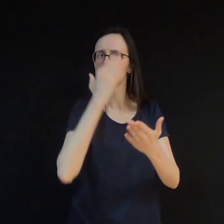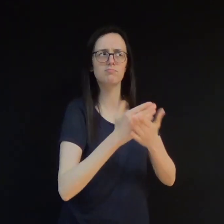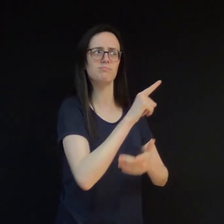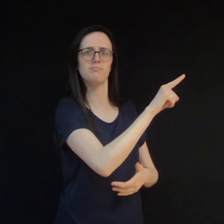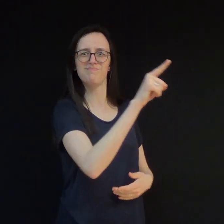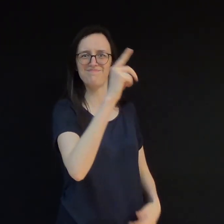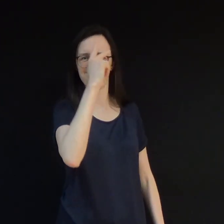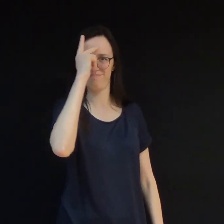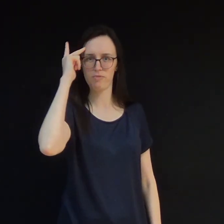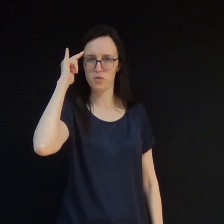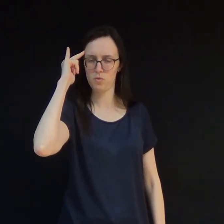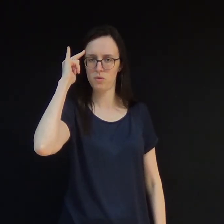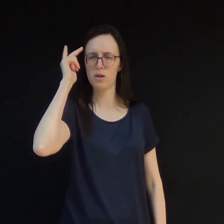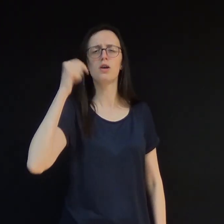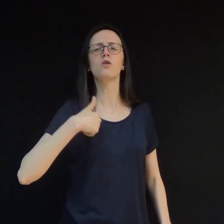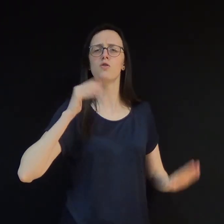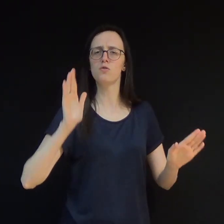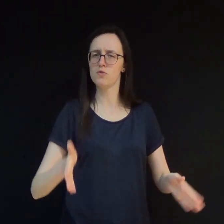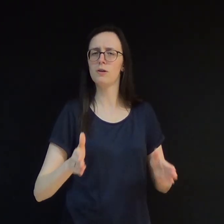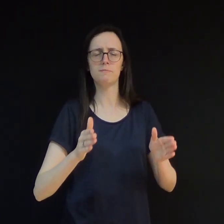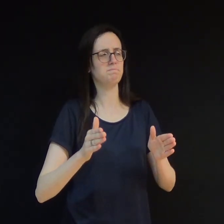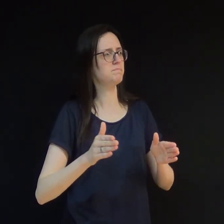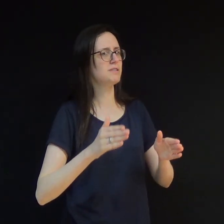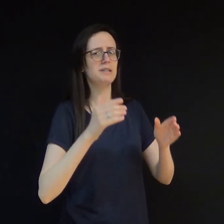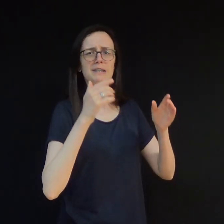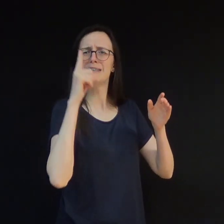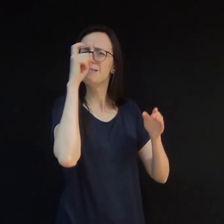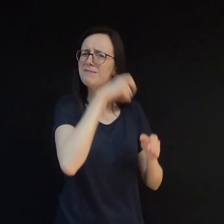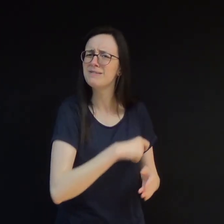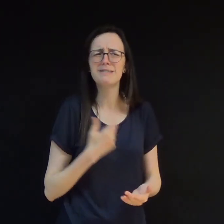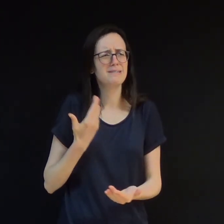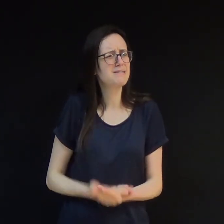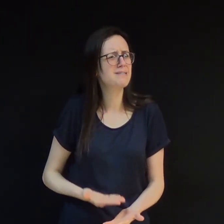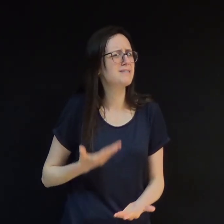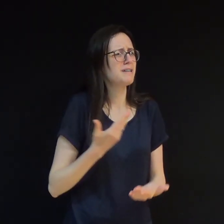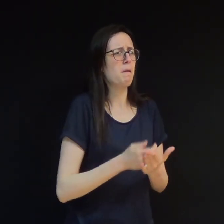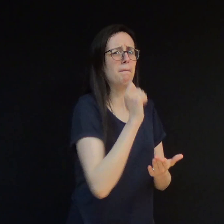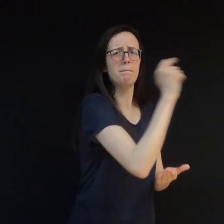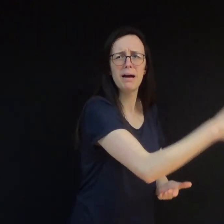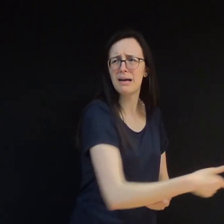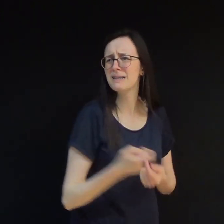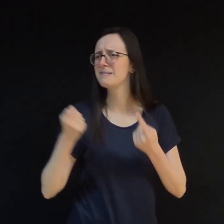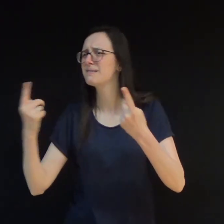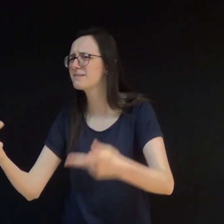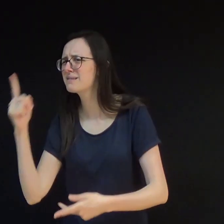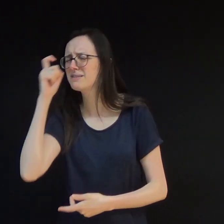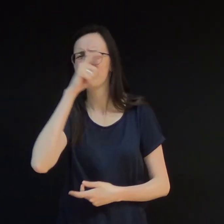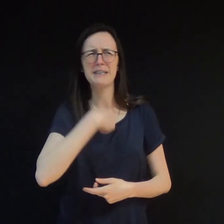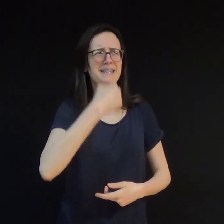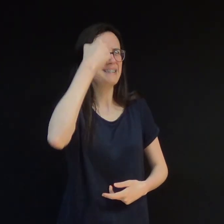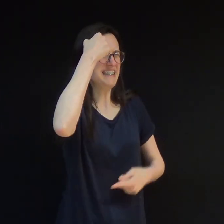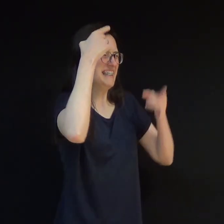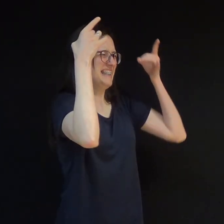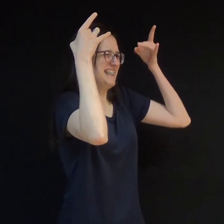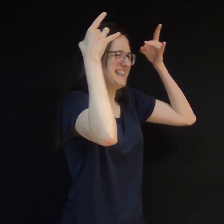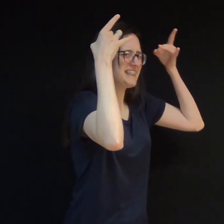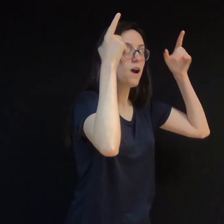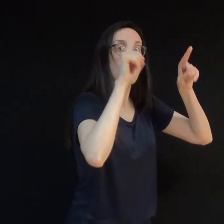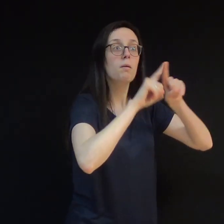já veio ouvido abandonar os estudos devido às dificuldades financeiras que estava passando mas aquele gesto de bondade